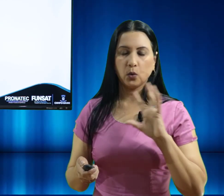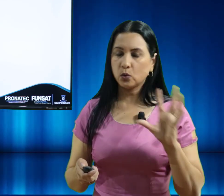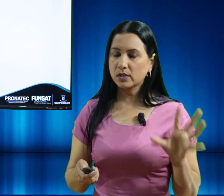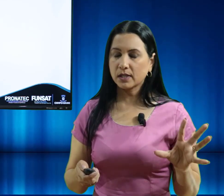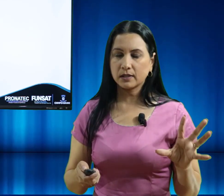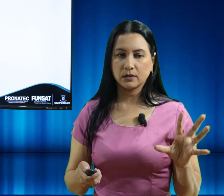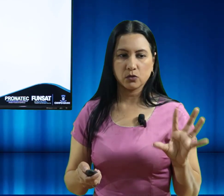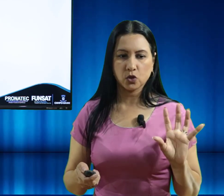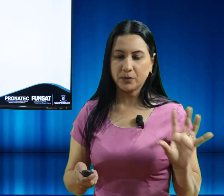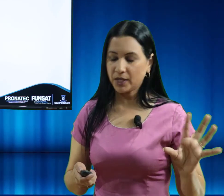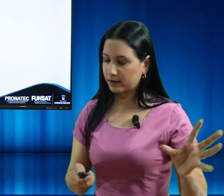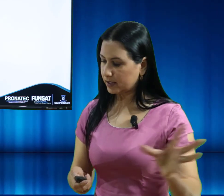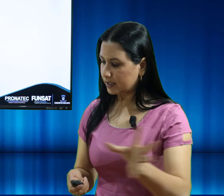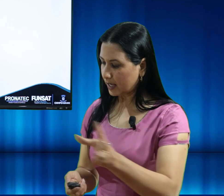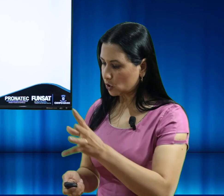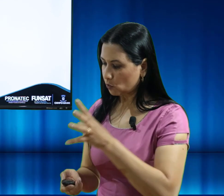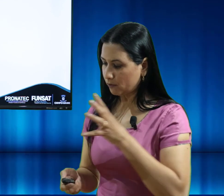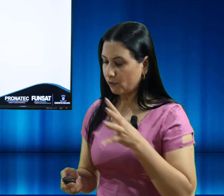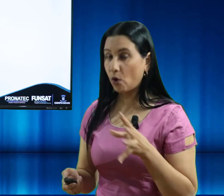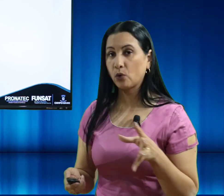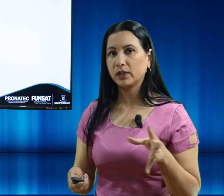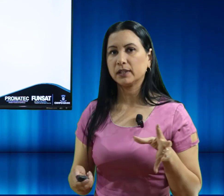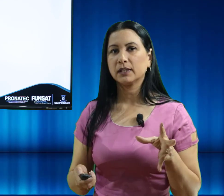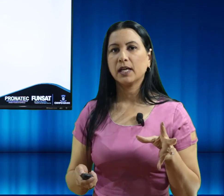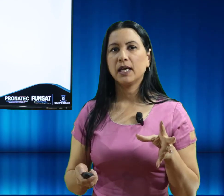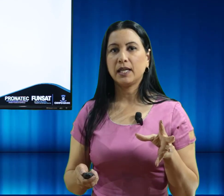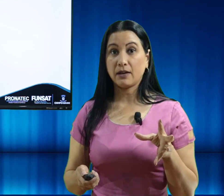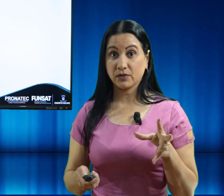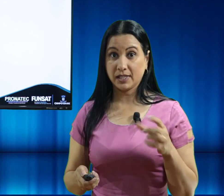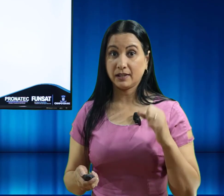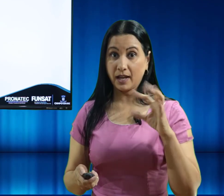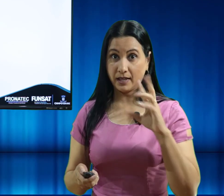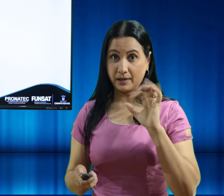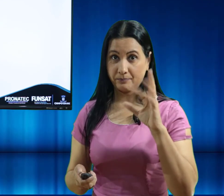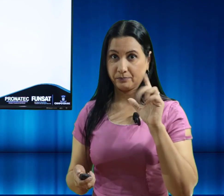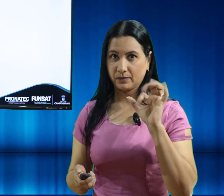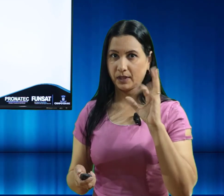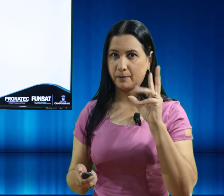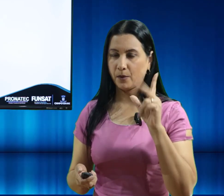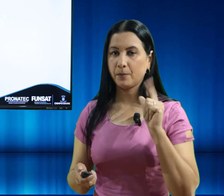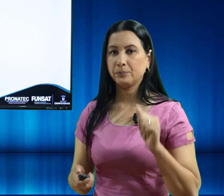Usa os objetos que estão em sua volta e aí você treina, tá bom?